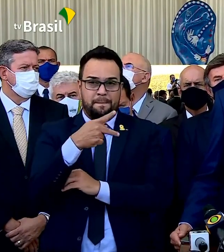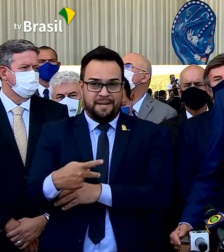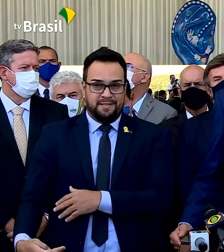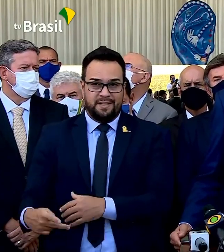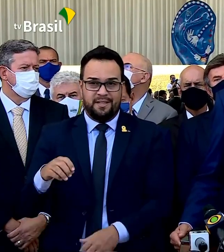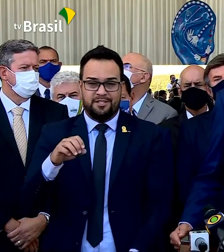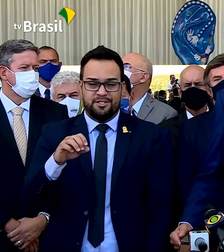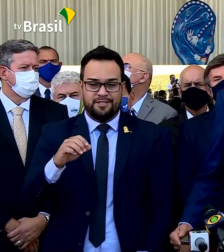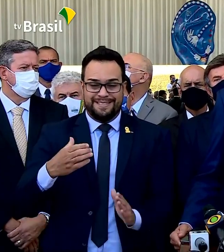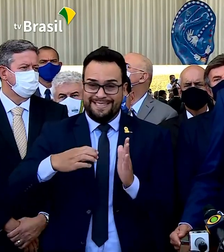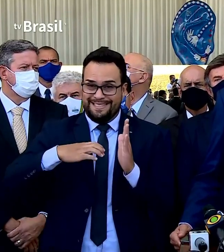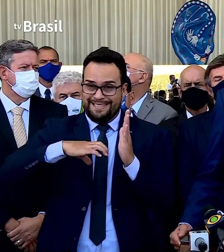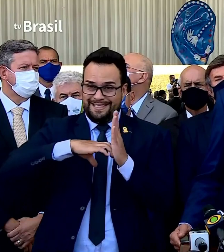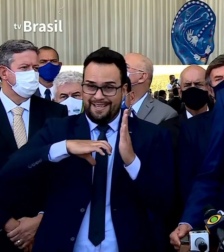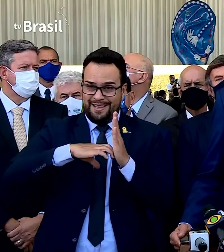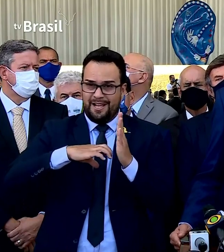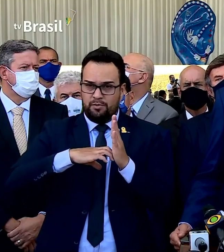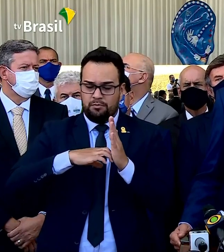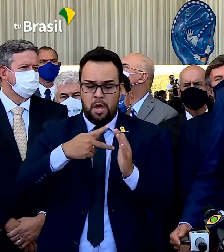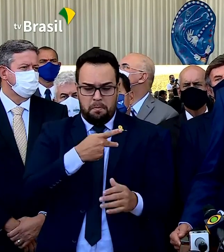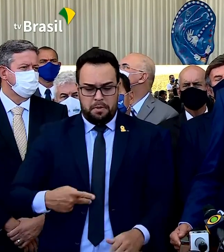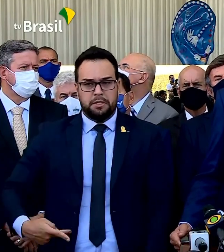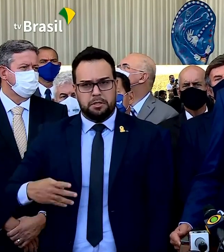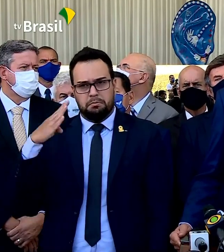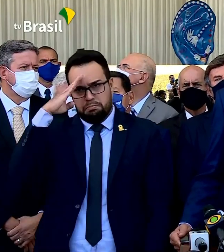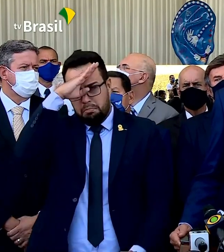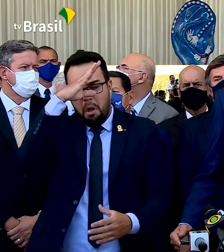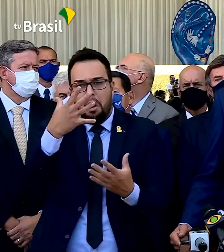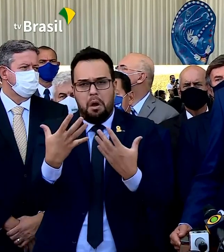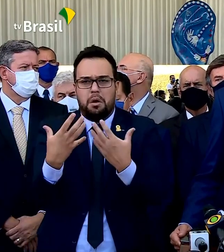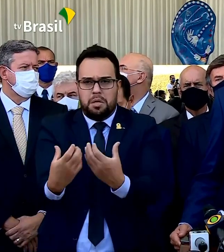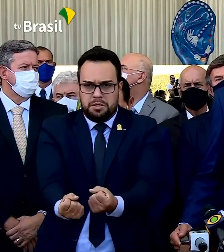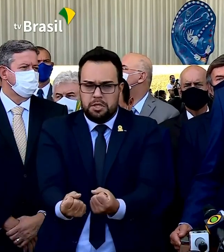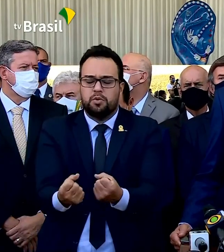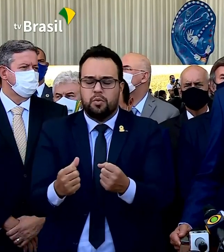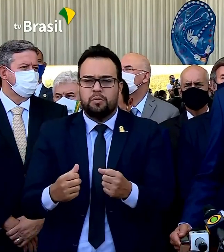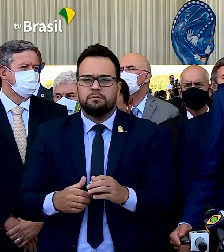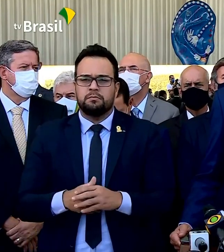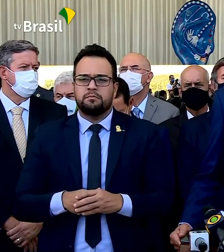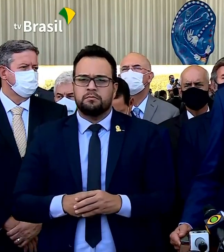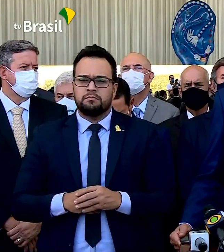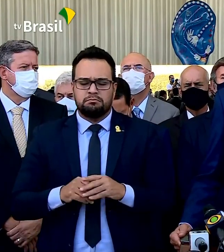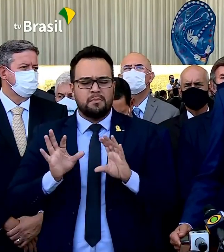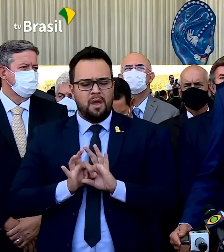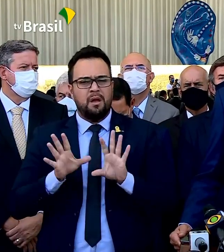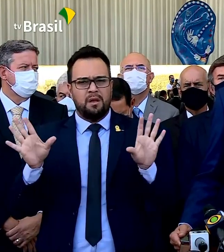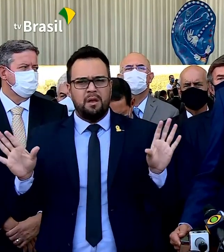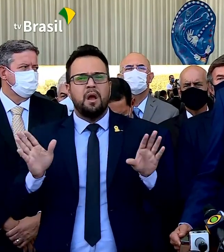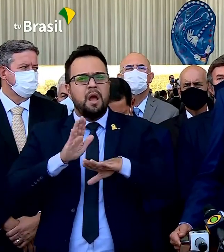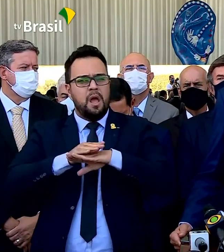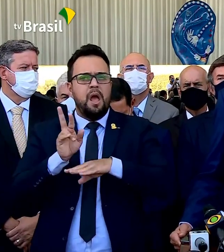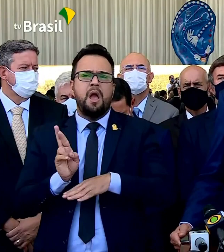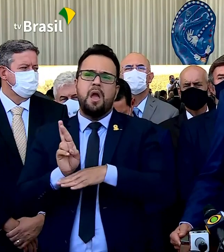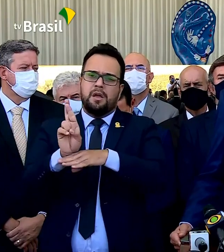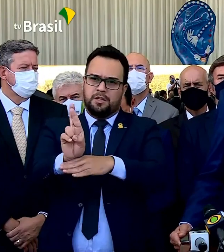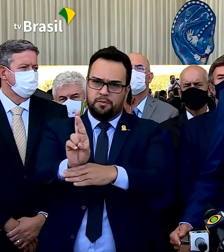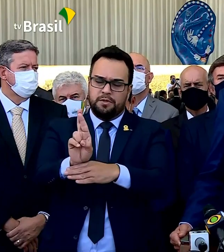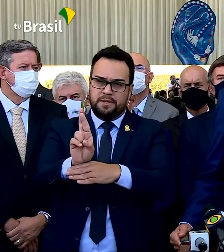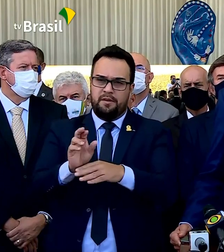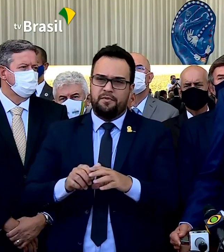acolhido pelo presidente, que indiscutivelmente estará à frente do comando dessa